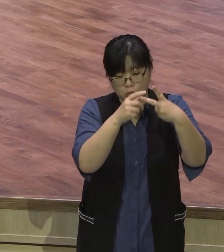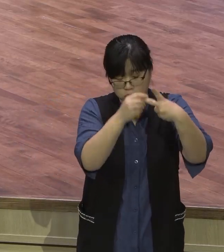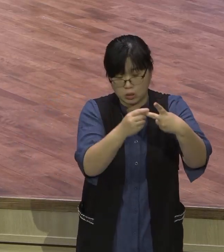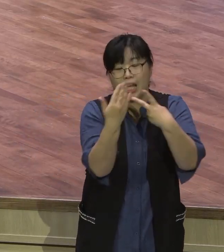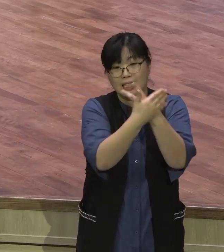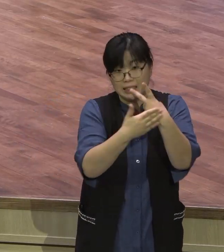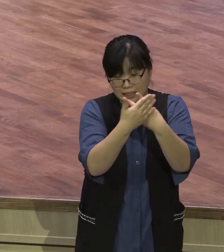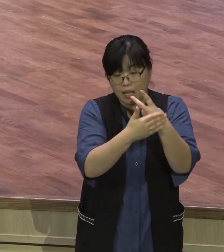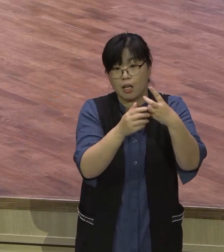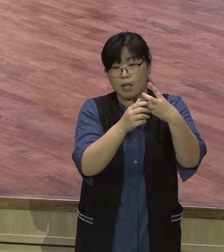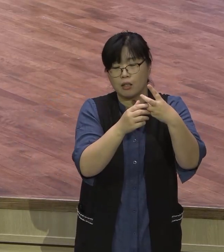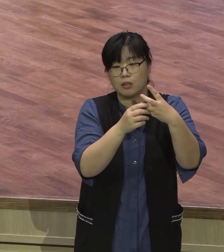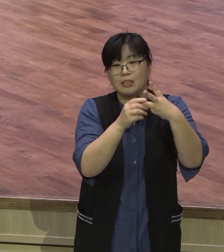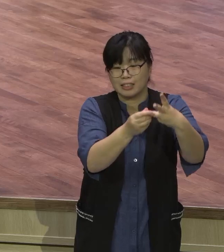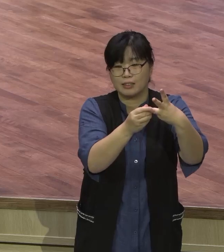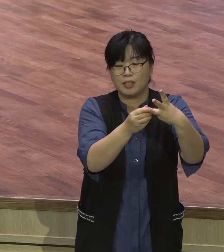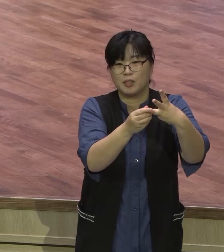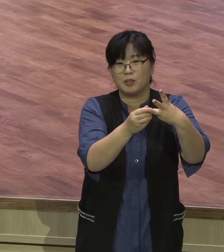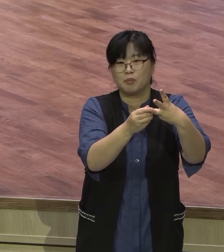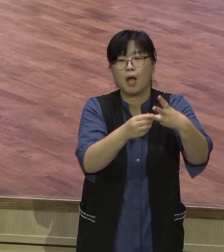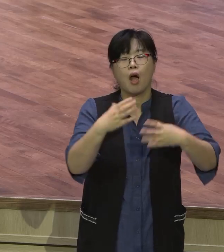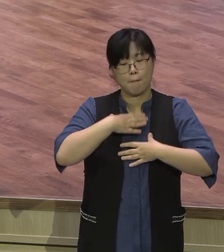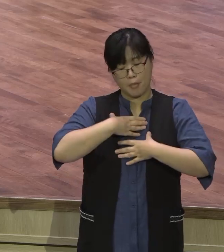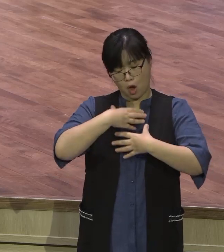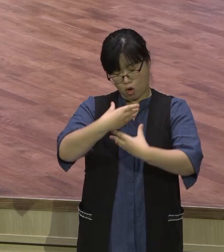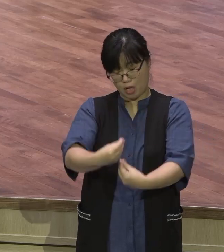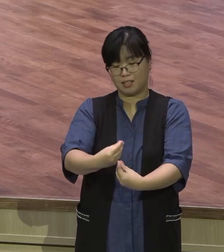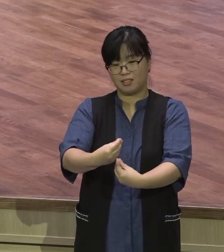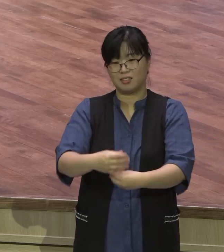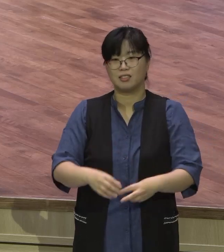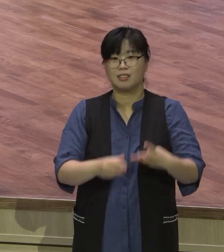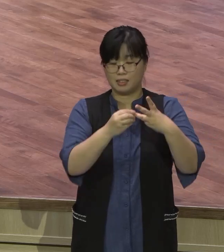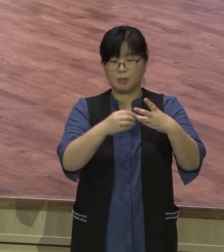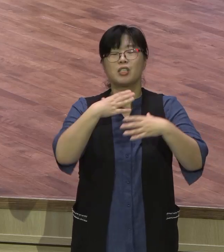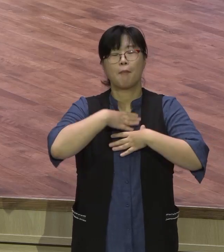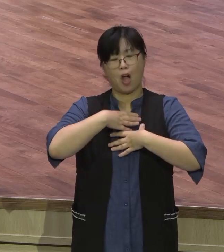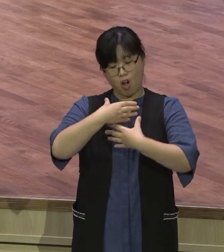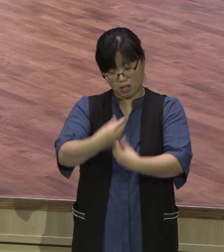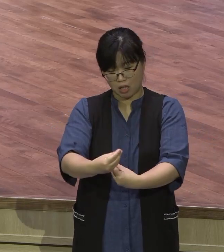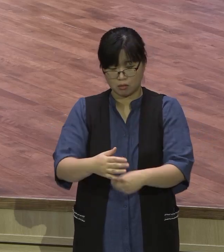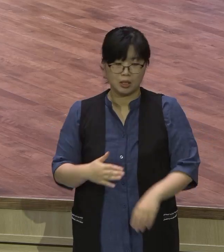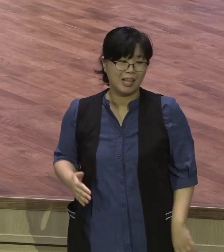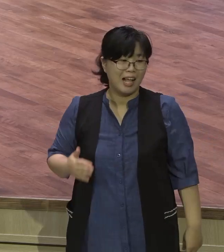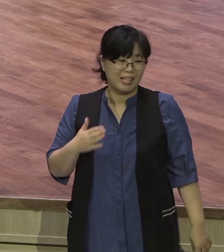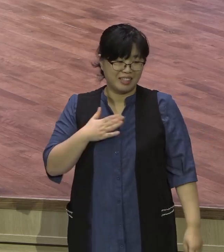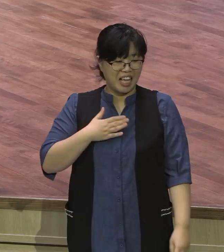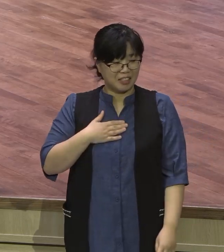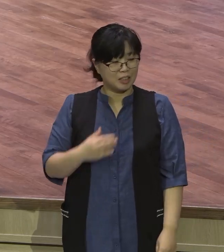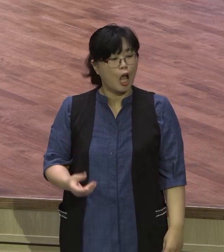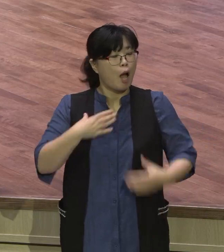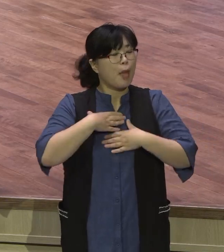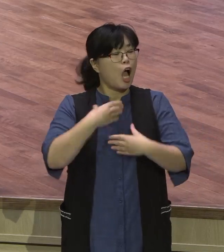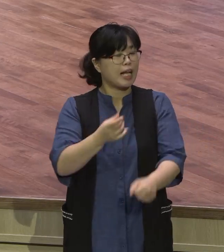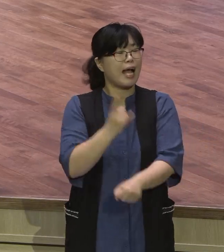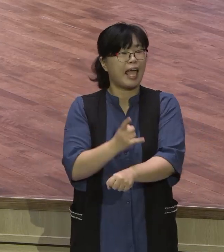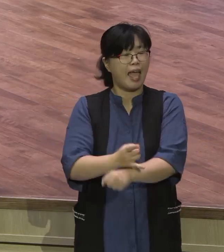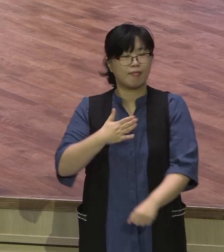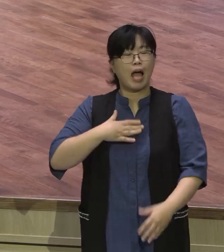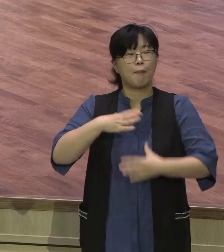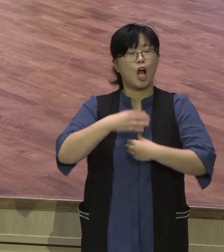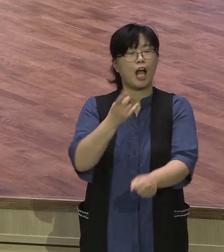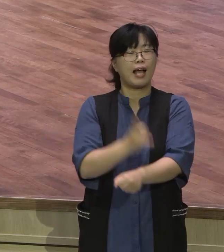편안해야지 안 편안해지는 게 아니에요 하나님 주셔야 돼요 하나님 주셔야 평안한 삶을 살